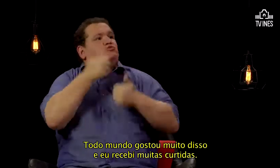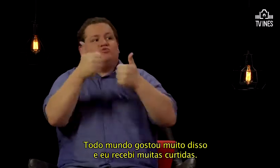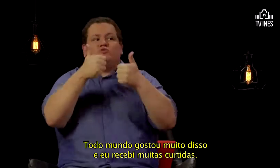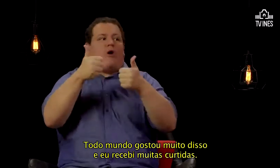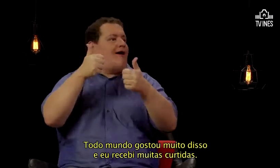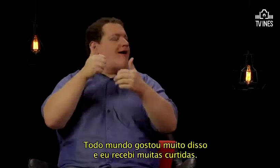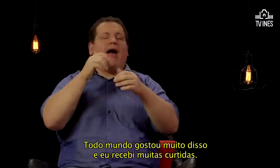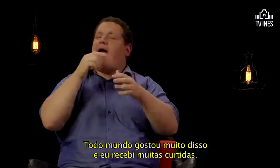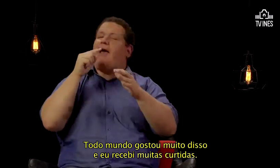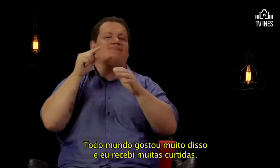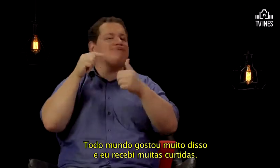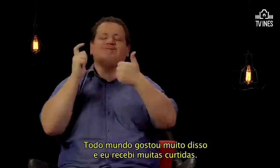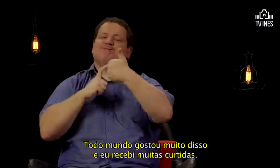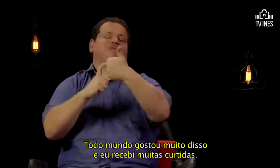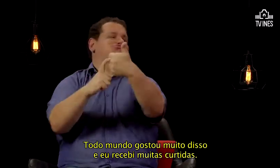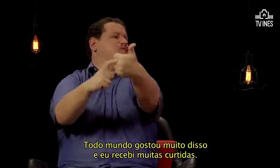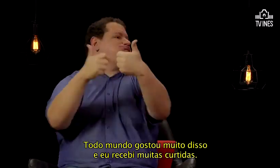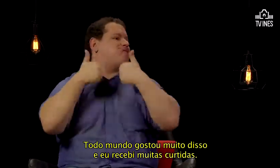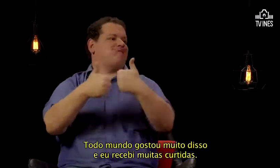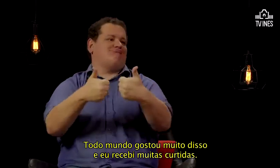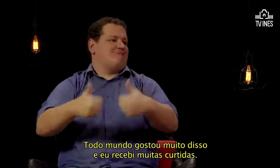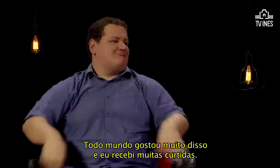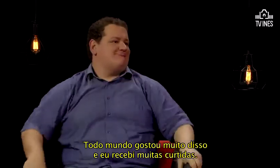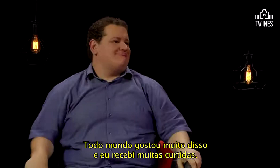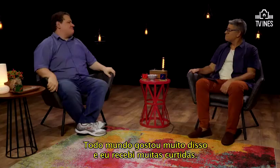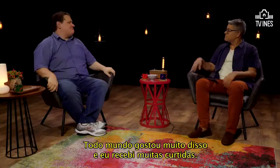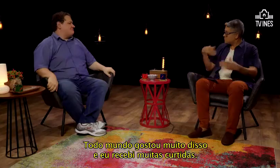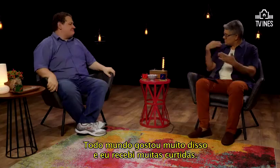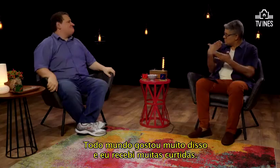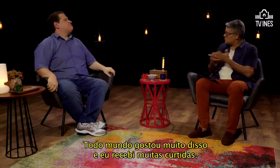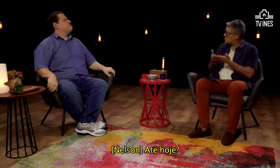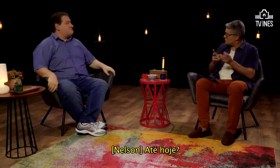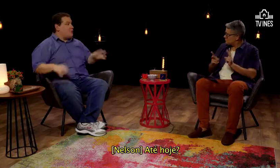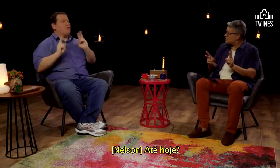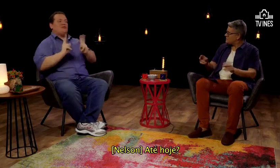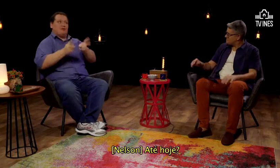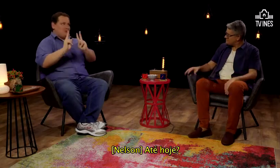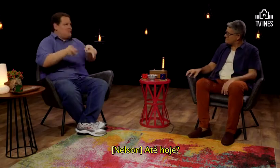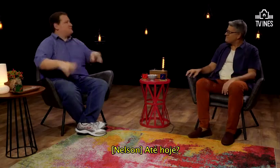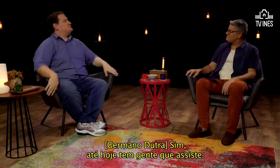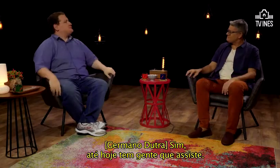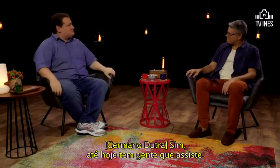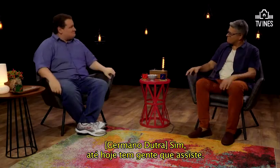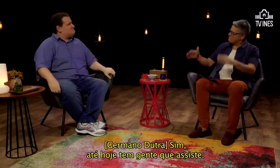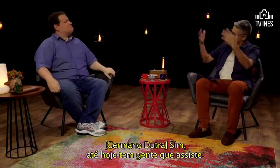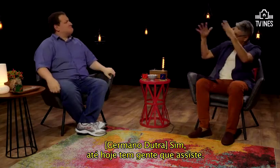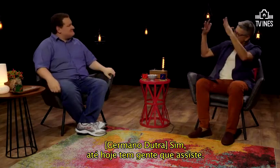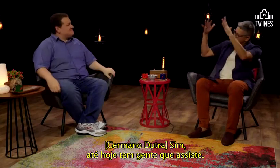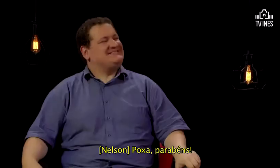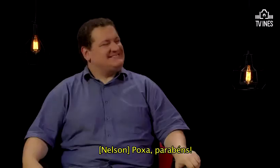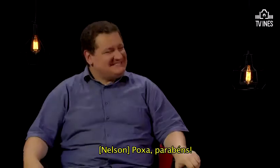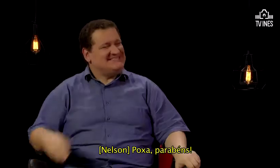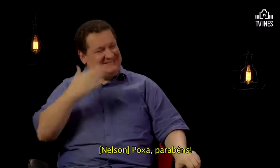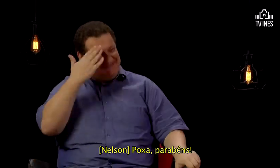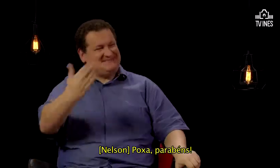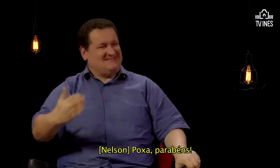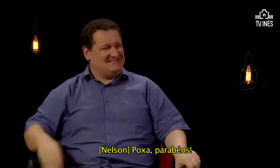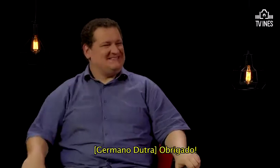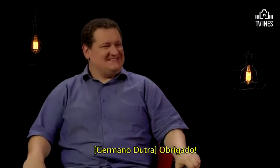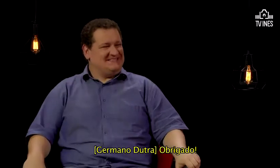mundo gostou muito disso. E eu recebi muitas curtidas. Até hoje? Sim, até hoje tem gente que assiste. Poxa, parabéns, obrigado.